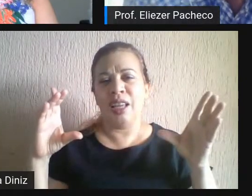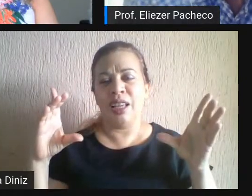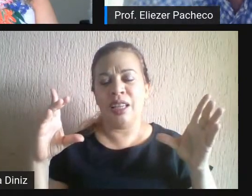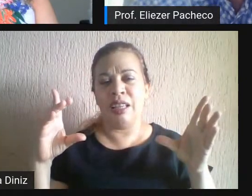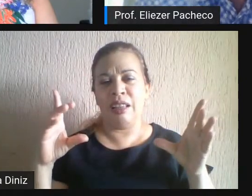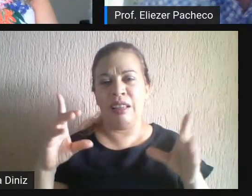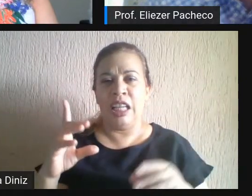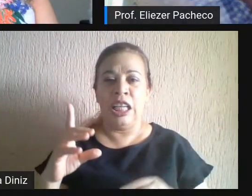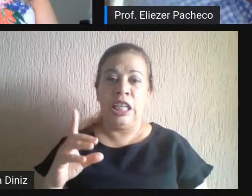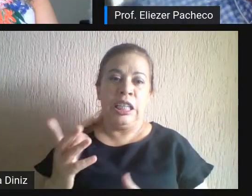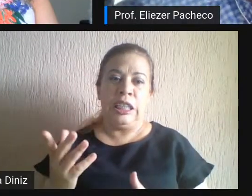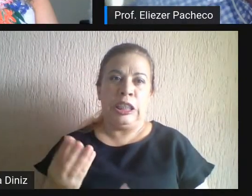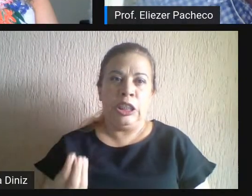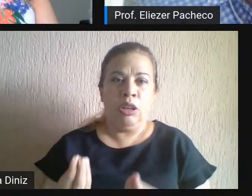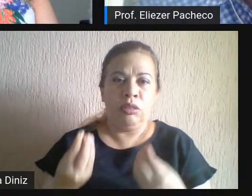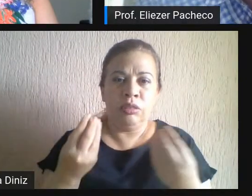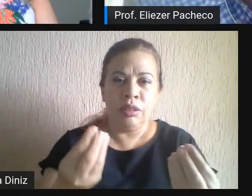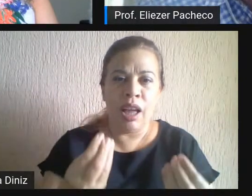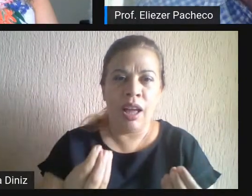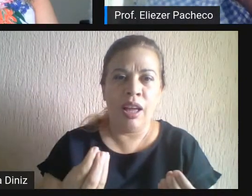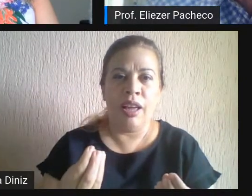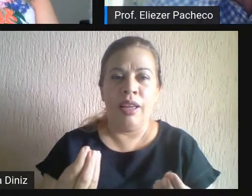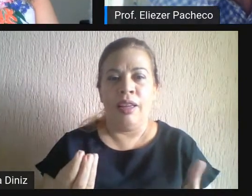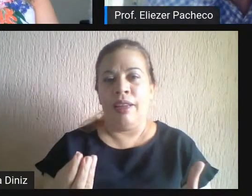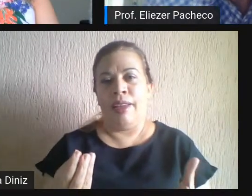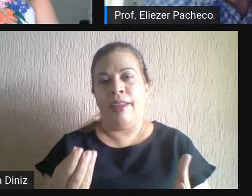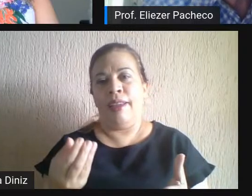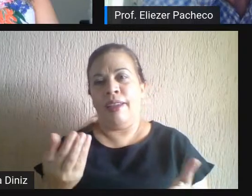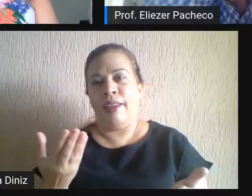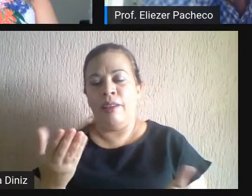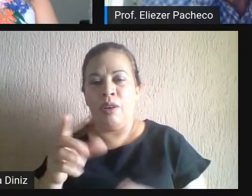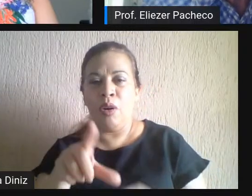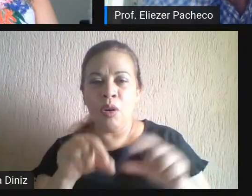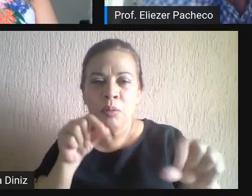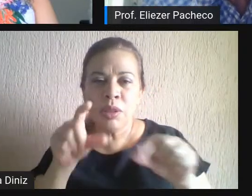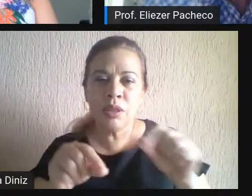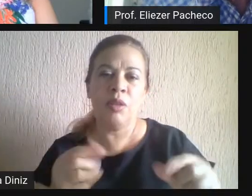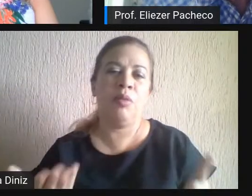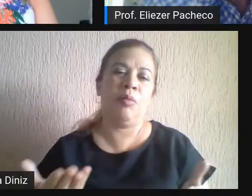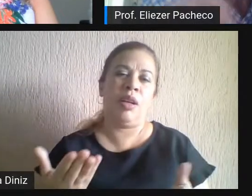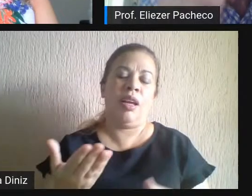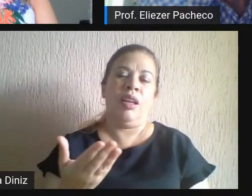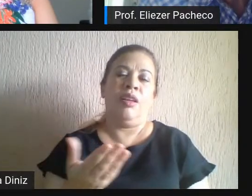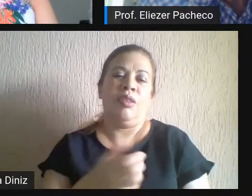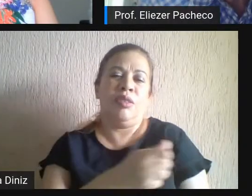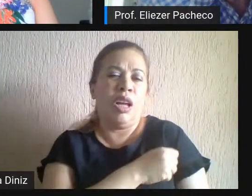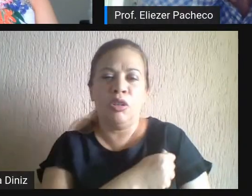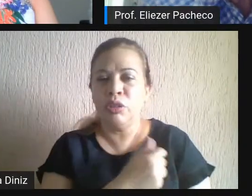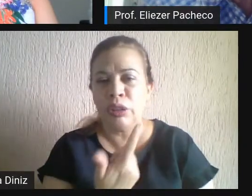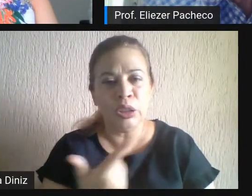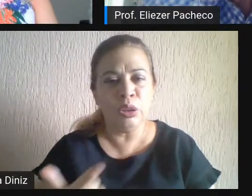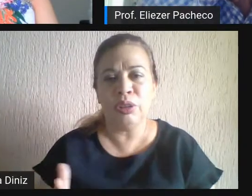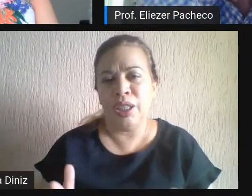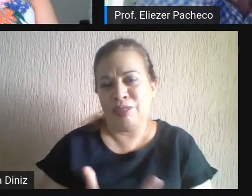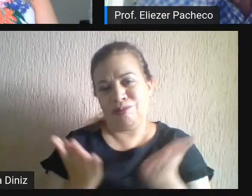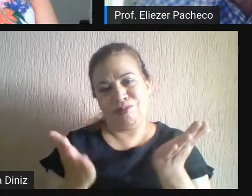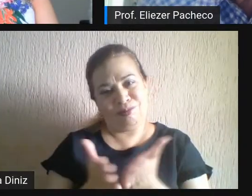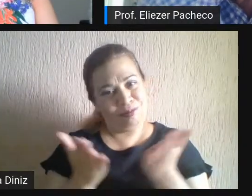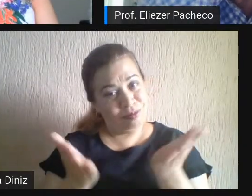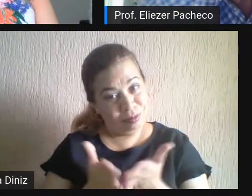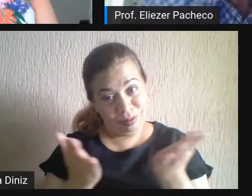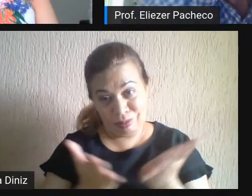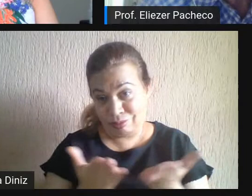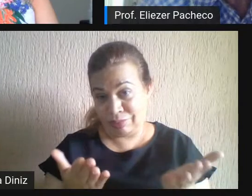os mais pobres, que vêm de escolas públicas sucateadas, né, professores mal pagos, e que têm menos condições, né,